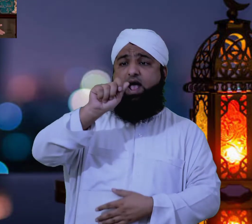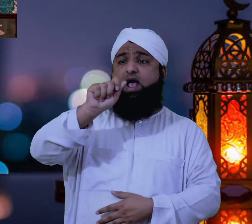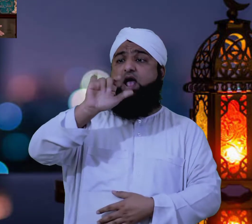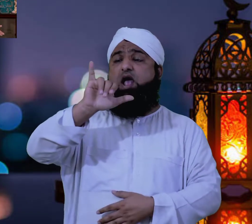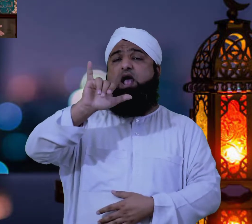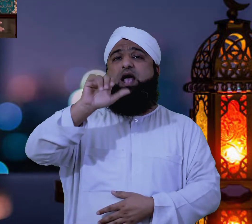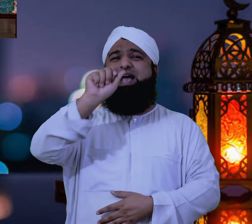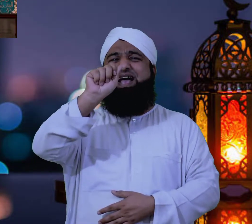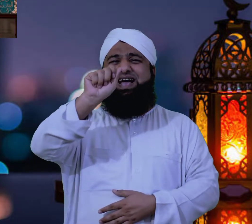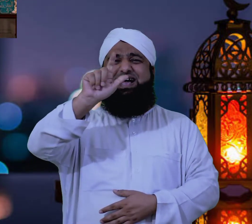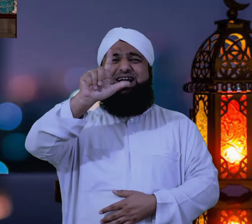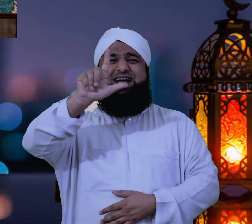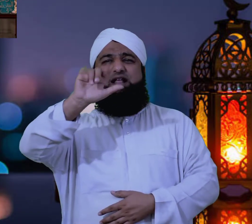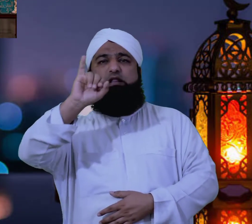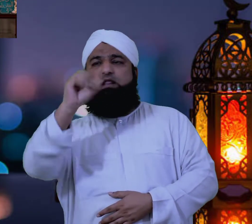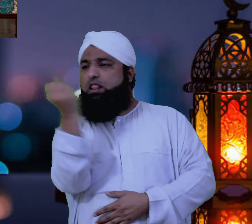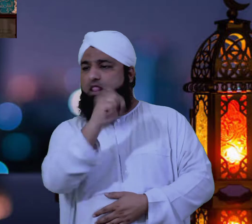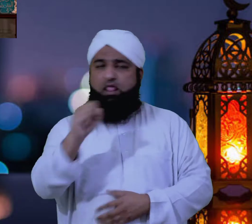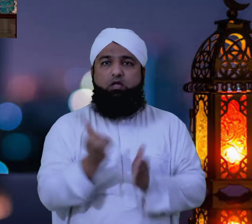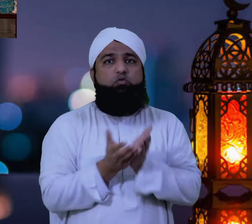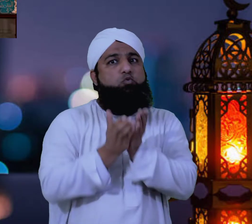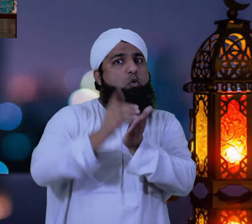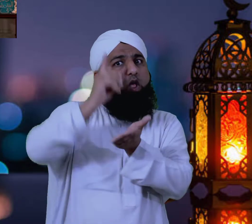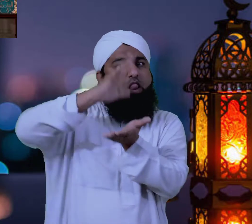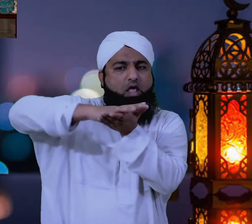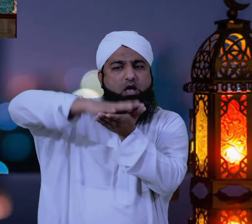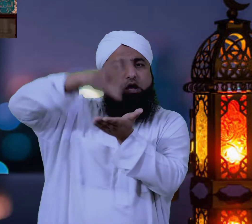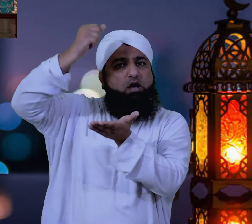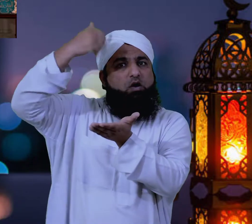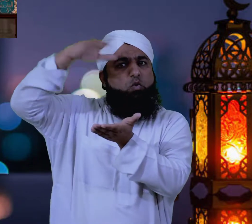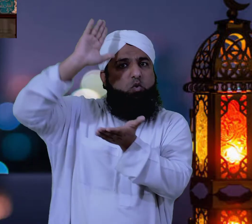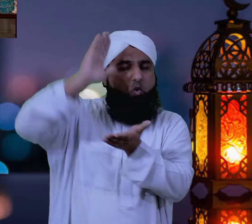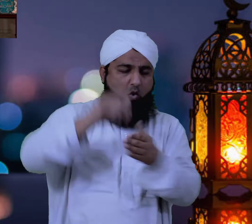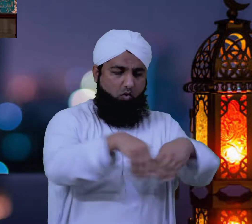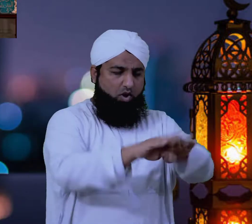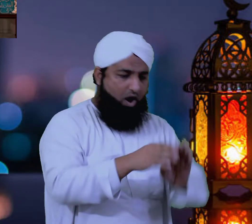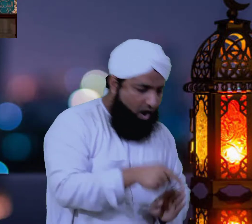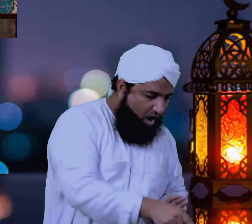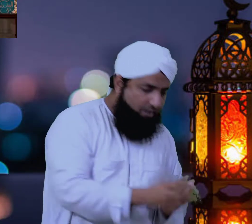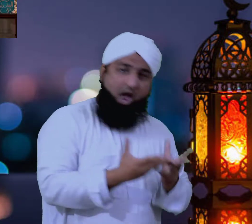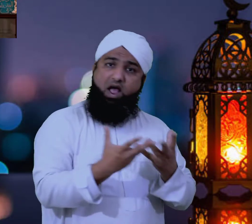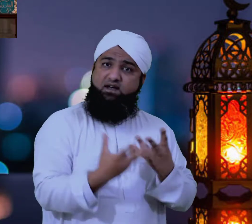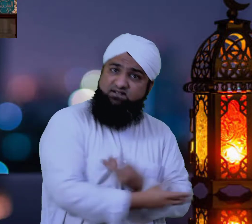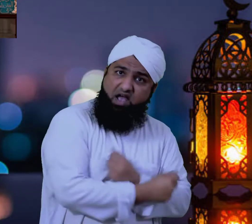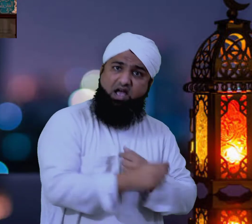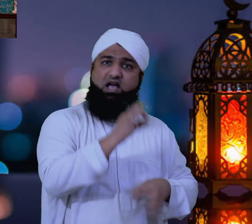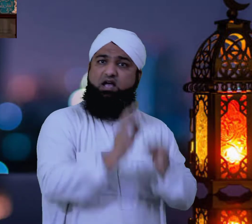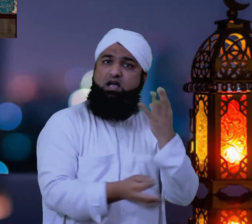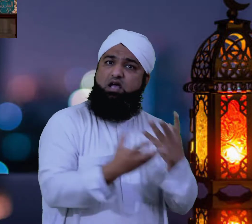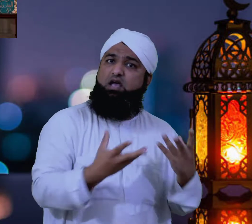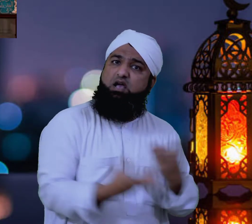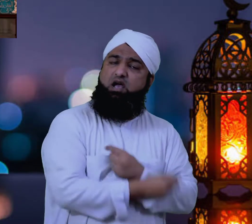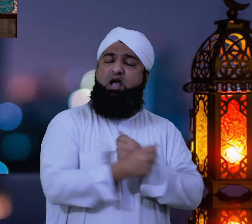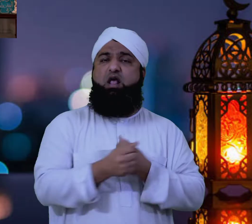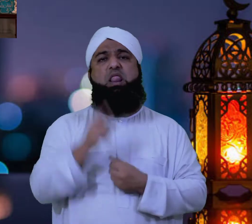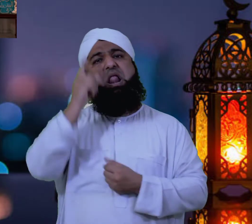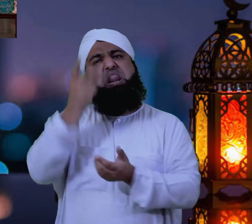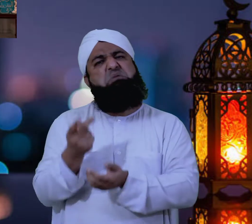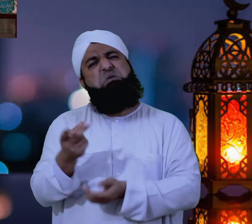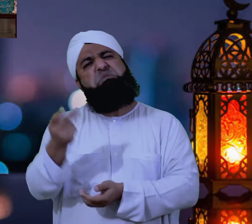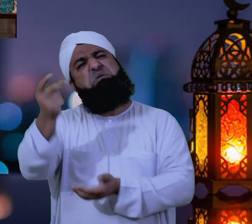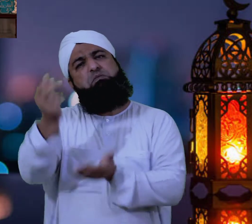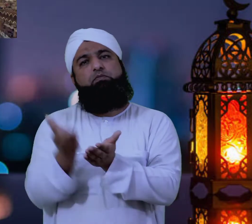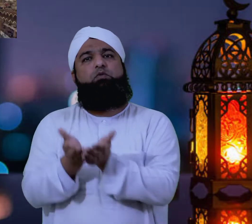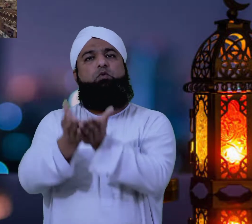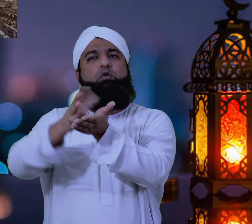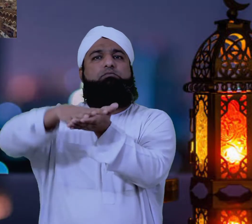ظاہر ہوئے اور یہ سب مطلب پھر دعا اور ہاتھوں ہاتھ دعا کی قبولیت بھی سامنے آ گئی۔ تو یہ اللہ کے